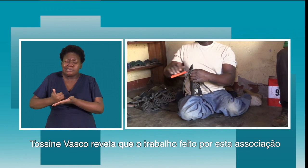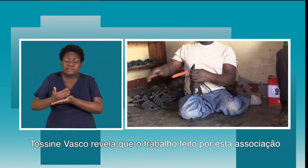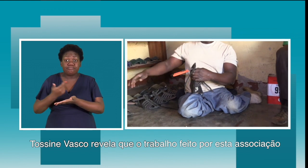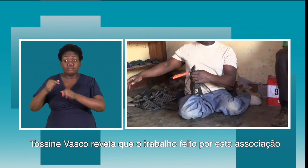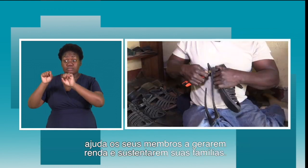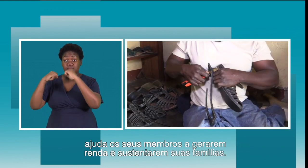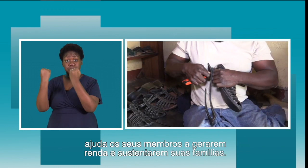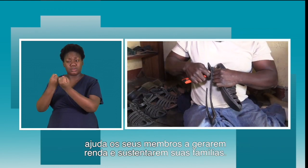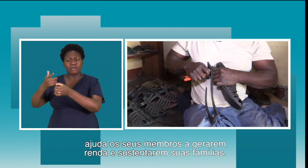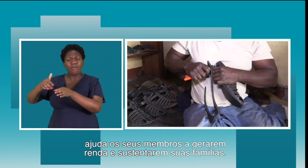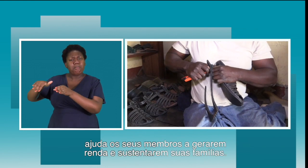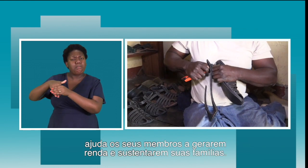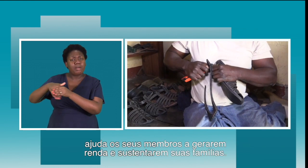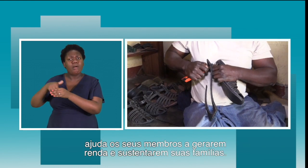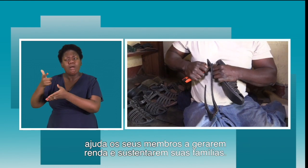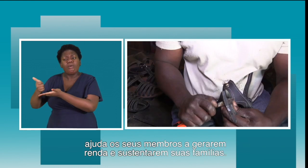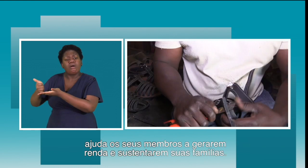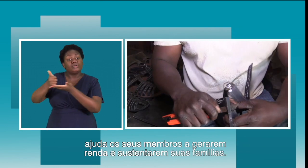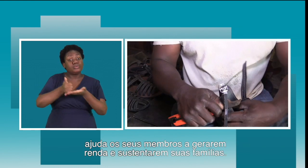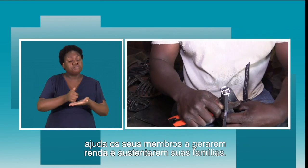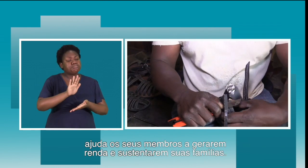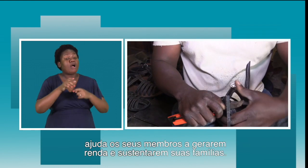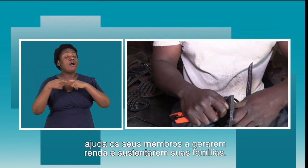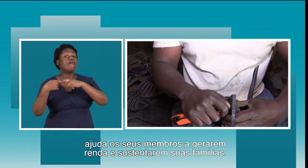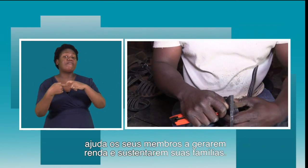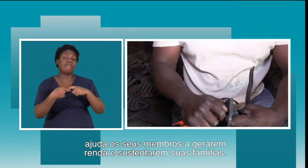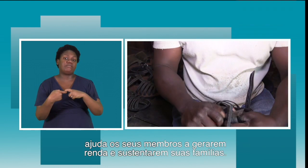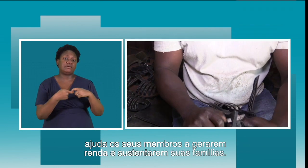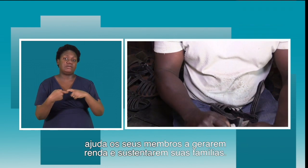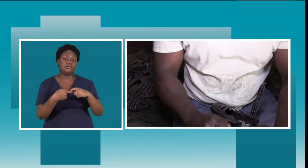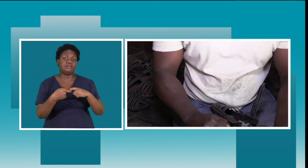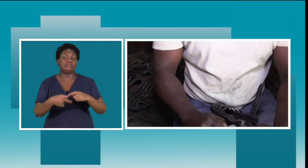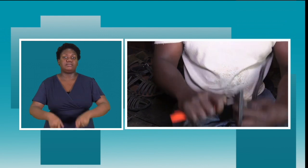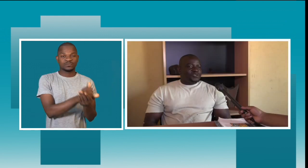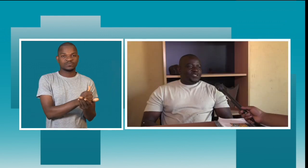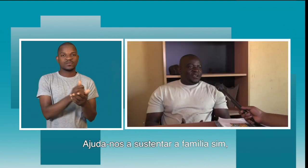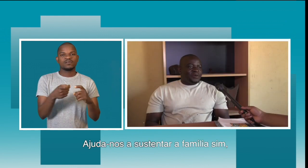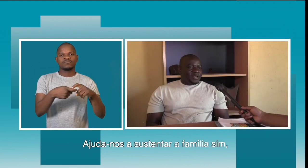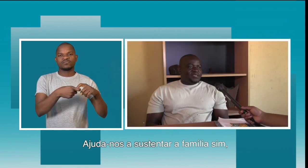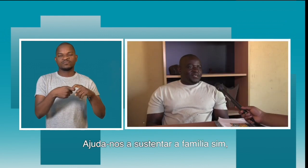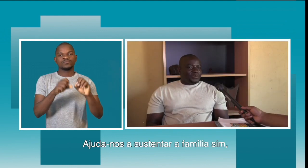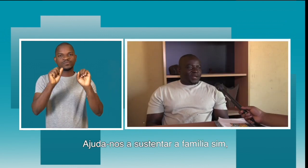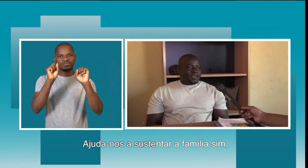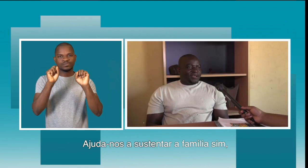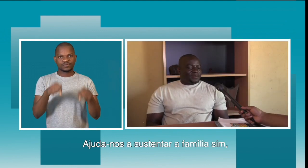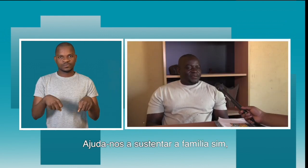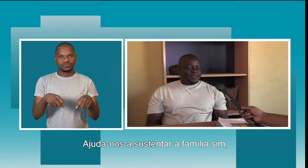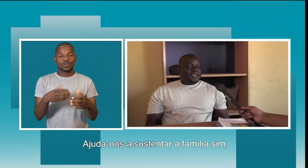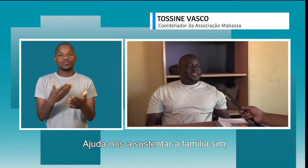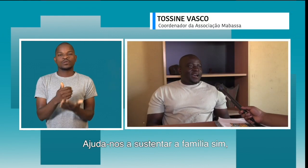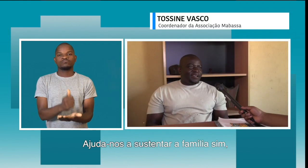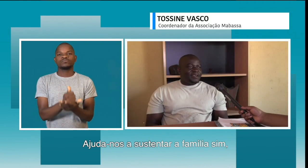associação ajuda os seus membros a gerarem renda e a sustentarem suas famílias. Sustentar a família, sim, porque